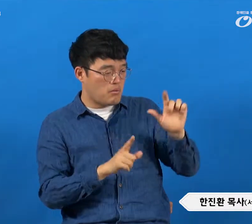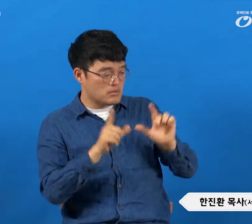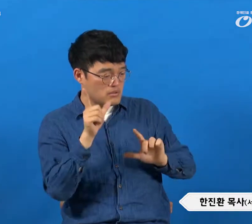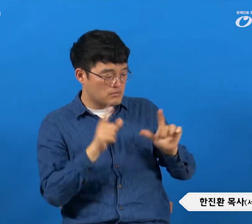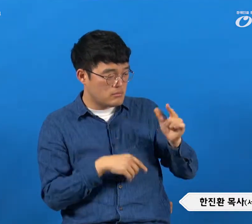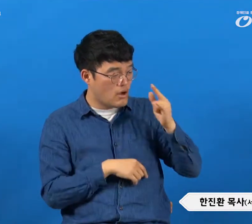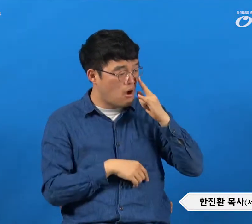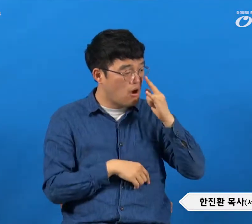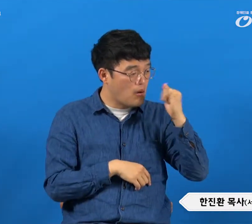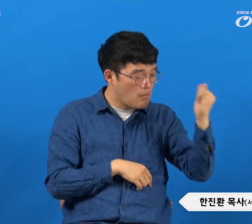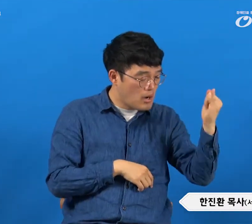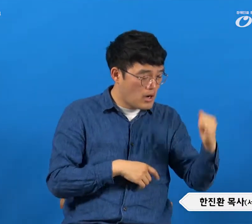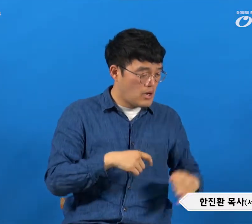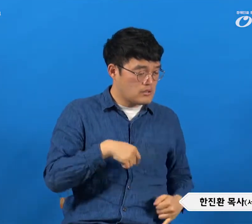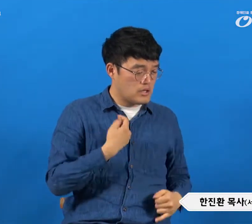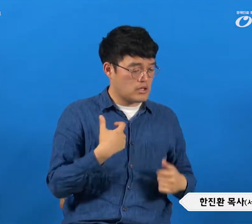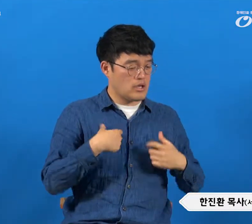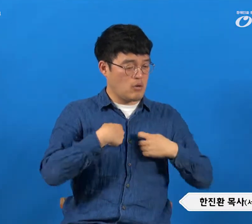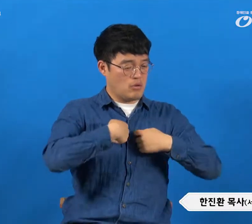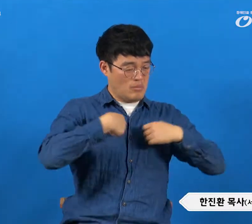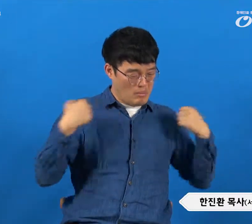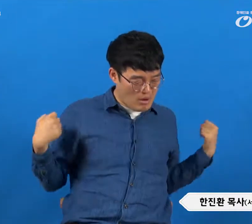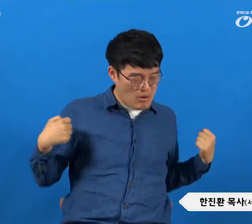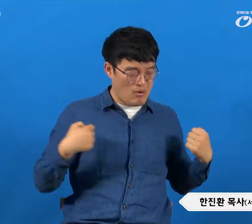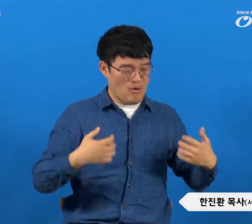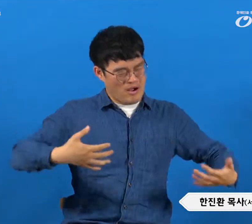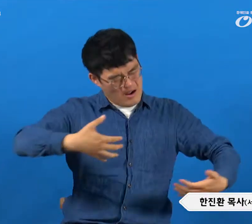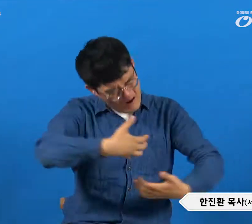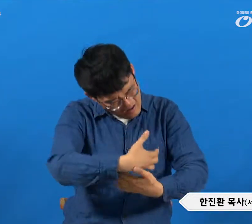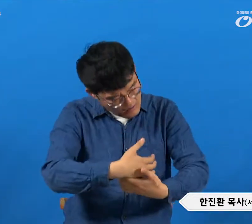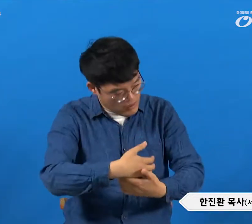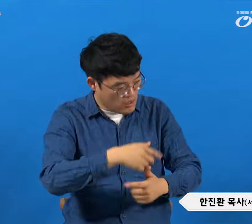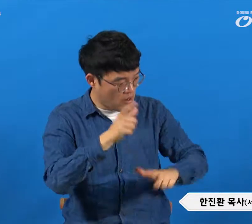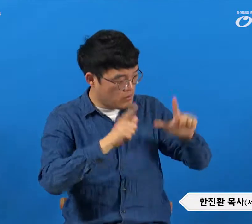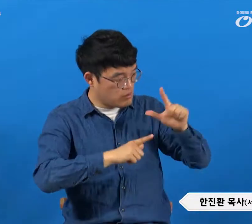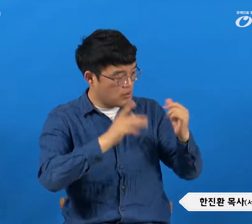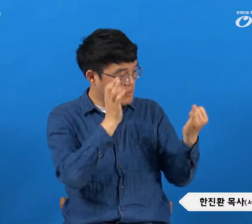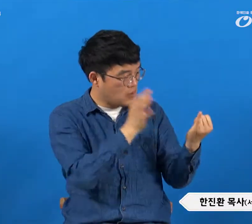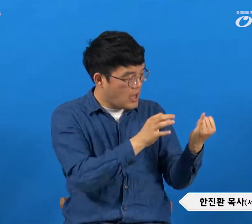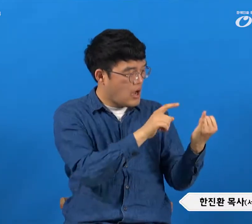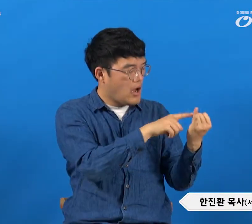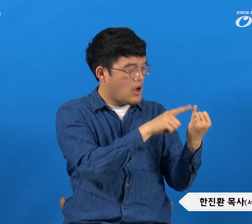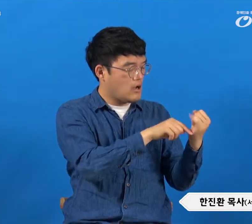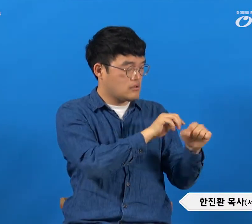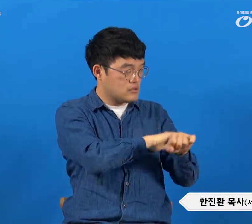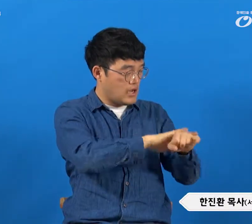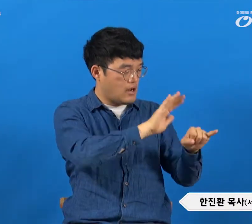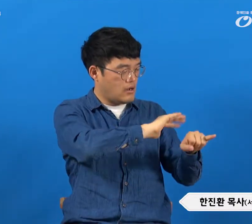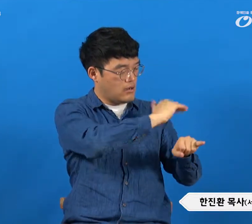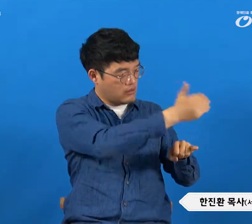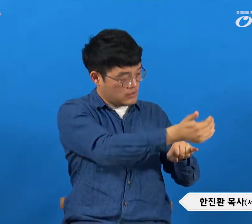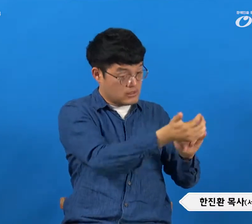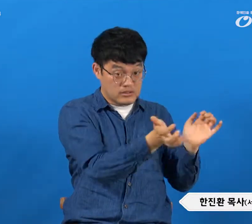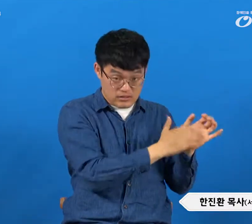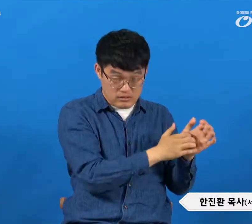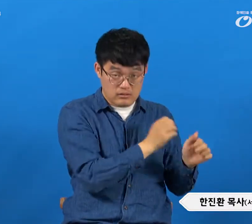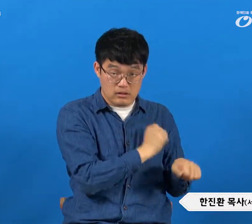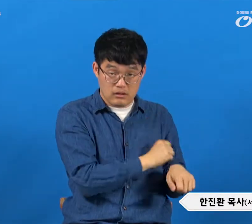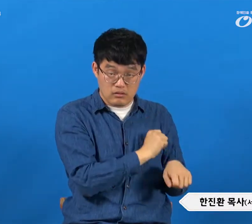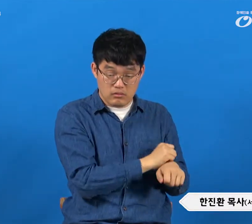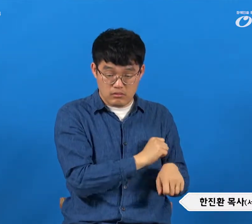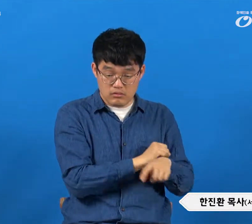눈물겨운 모성애 앞에서 선교사님 부부가 눈물을 쏟으면서 그 부인을 잘 장사 지내주고